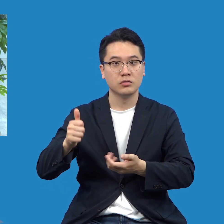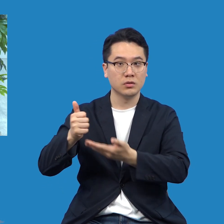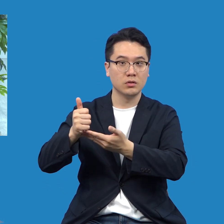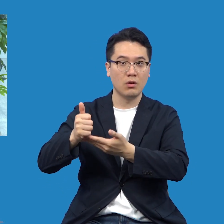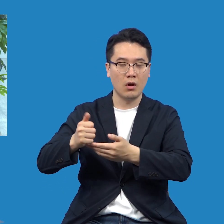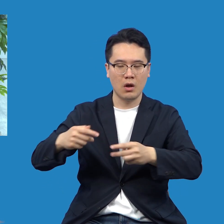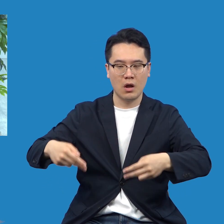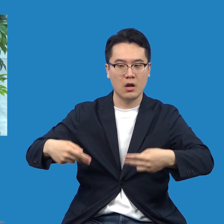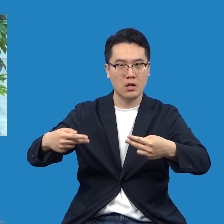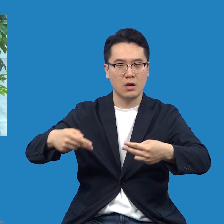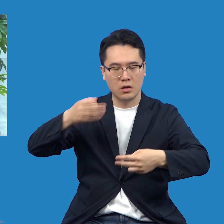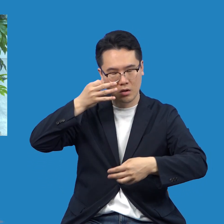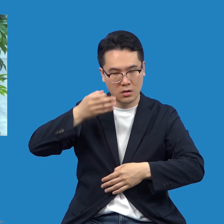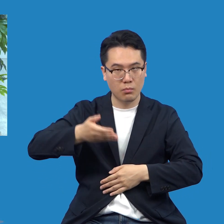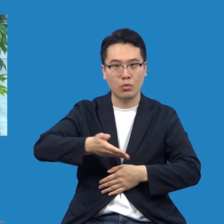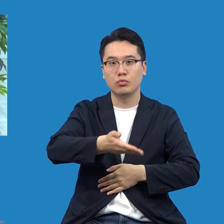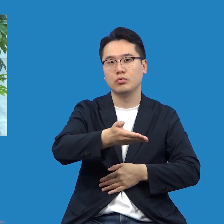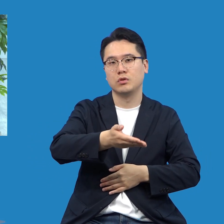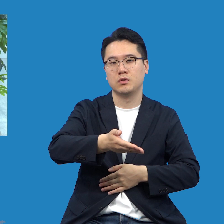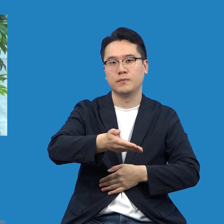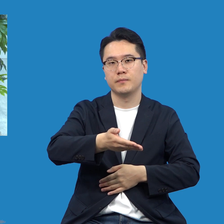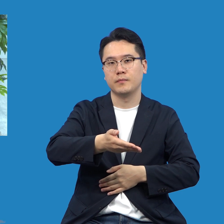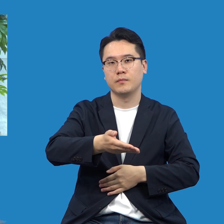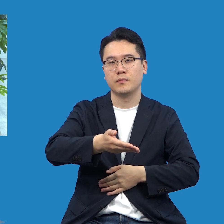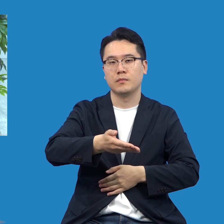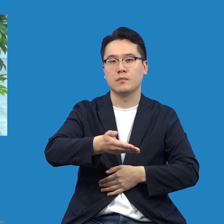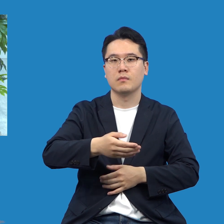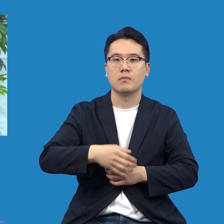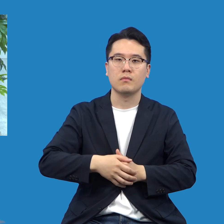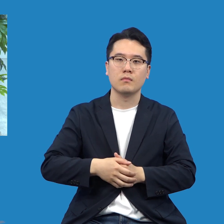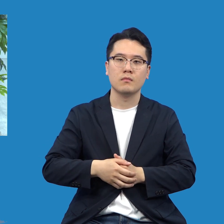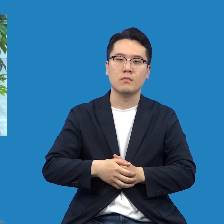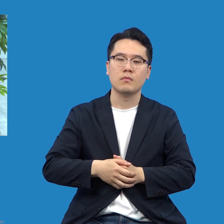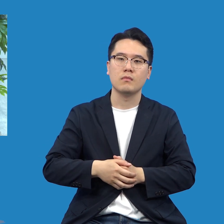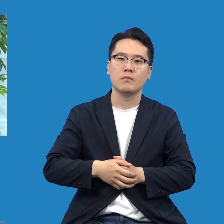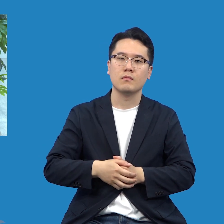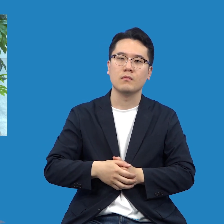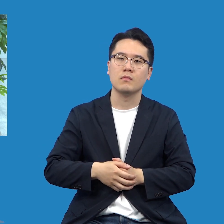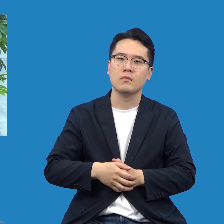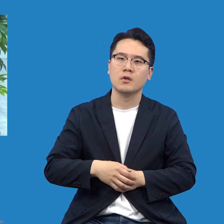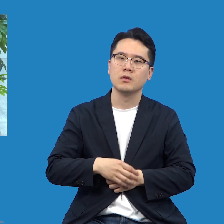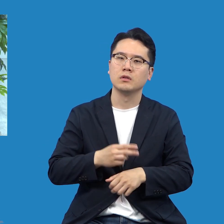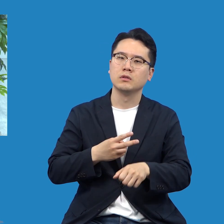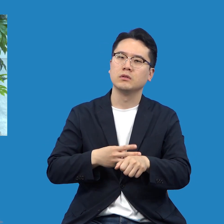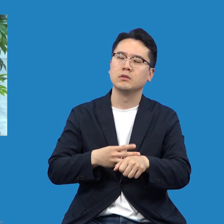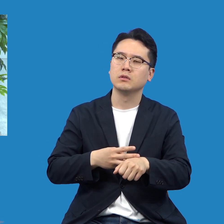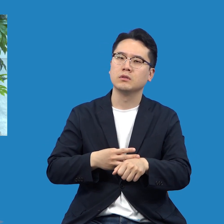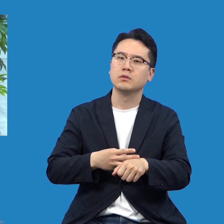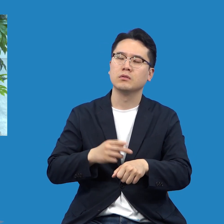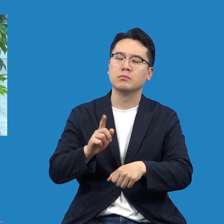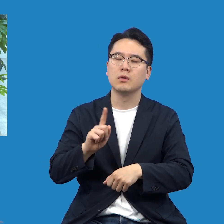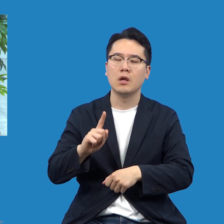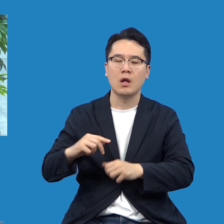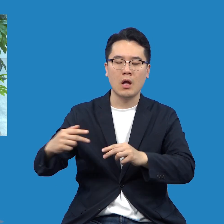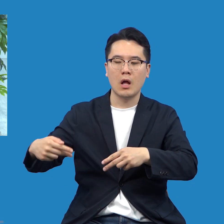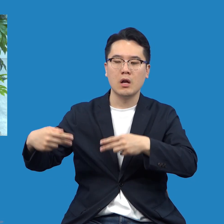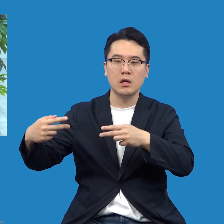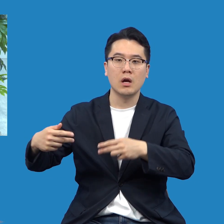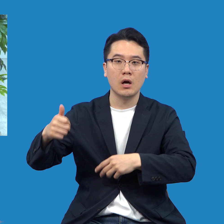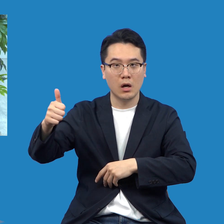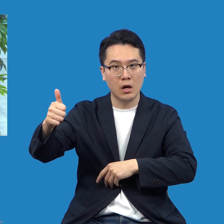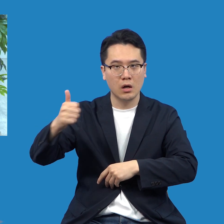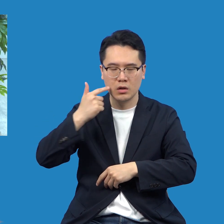보여주신 스승 엘리사에게 보여주신 스승 엘리야의 영광스러운